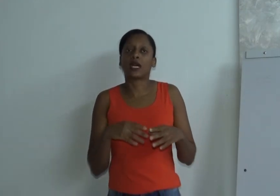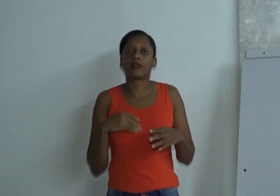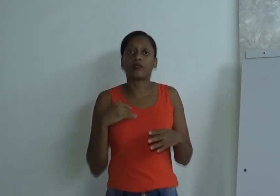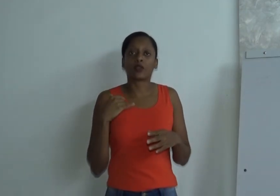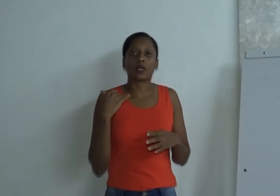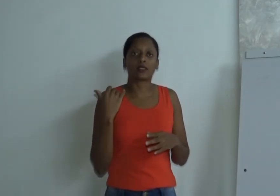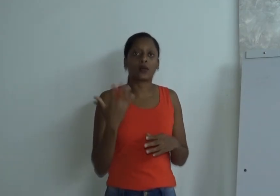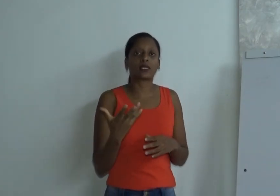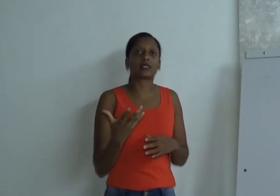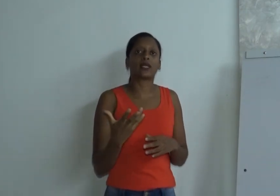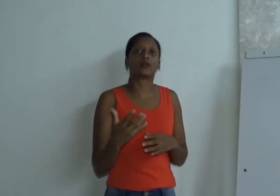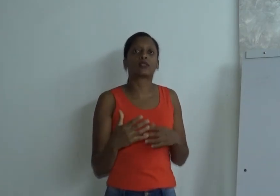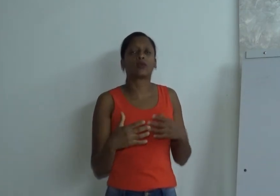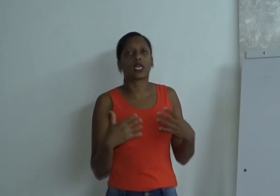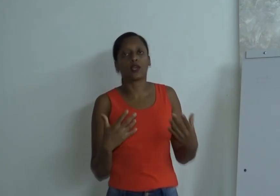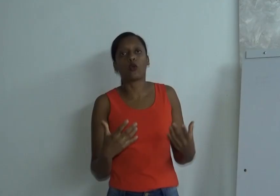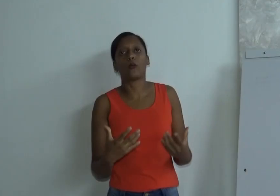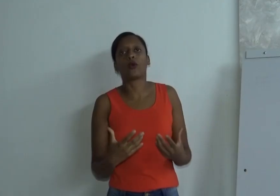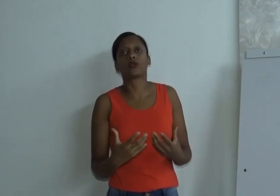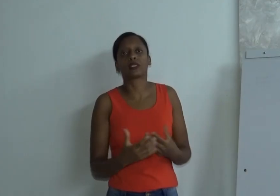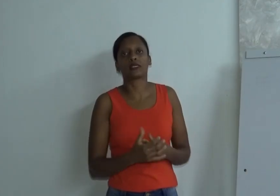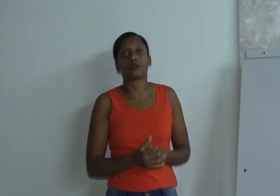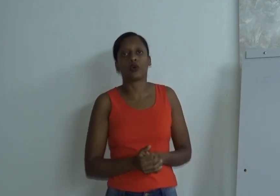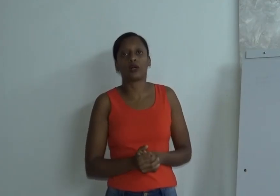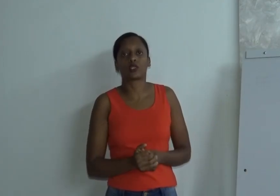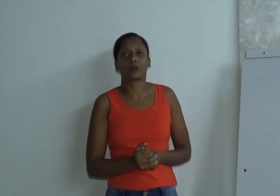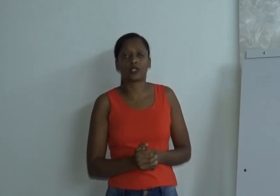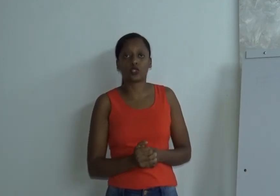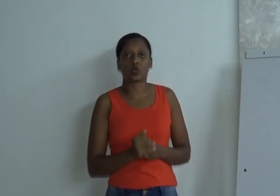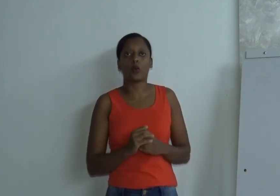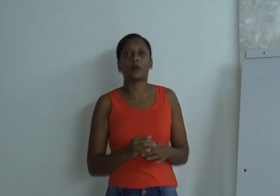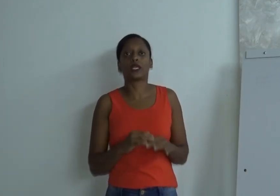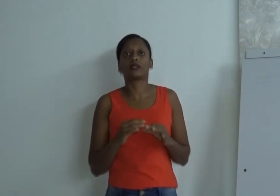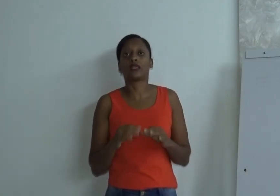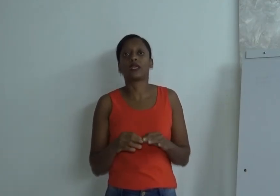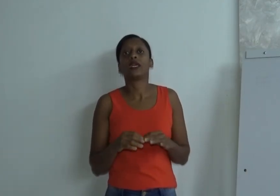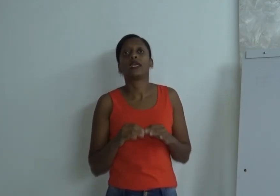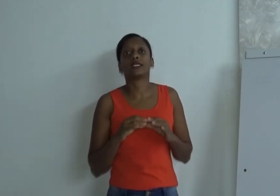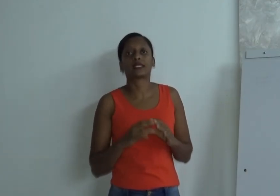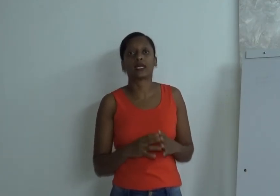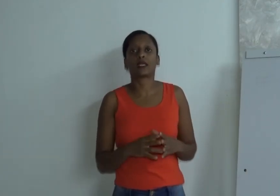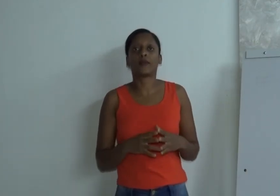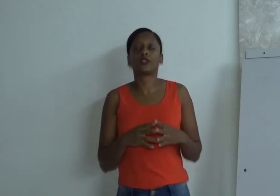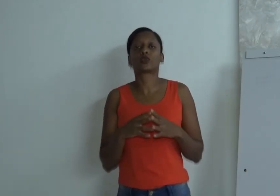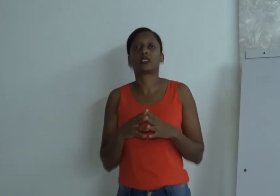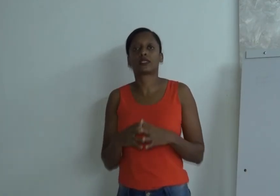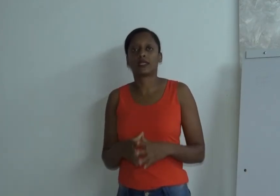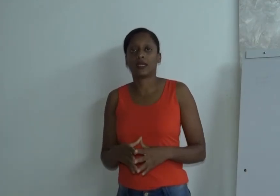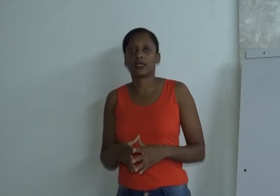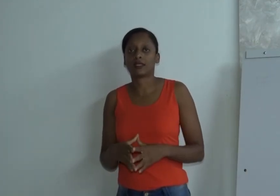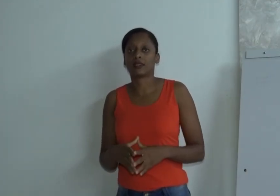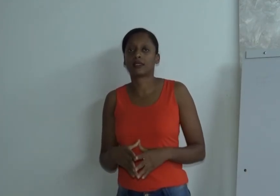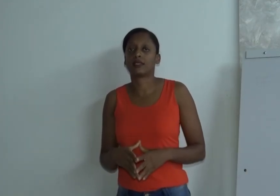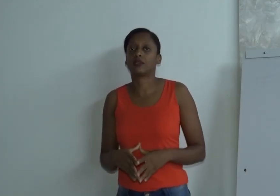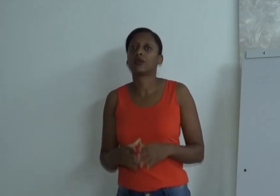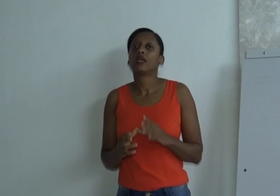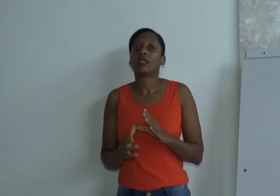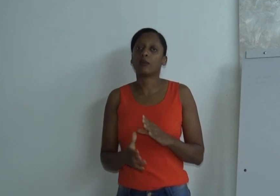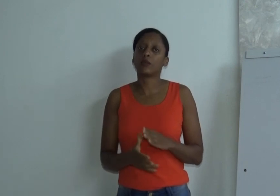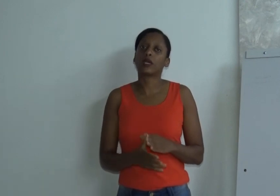precisava ver quais são as células e o que compõe o tecido ósseo para a gente compreender exatamente o que seria esse tecido.